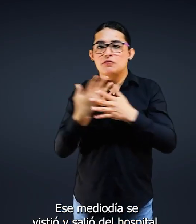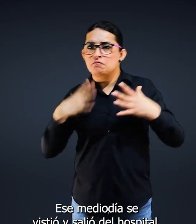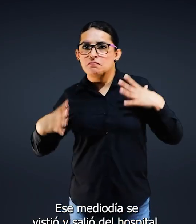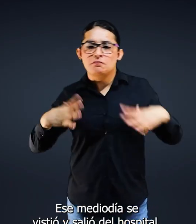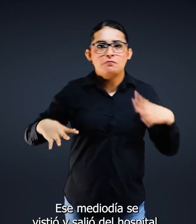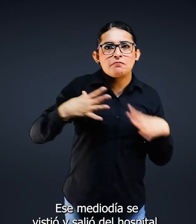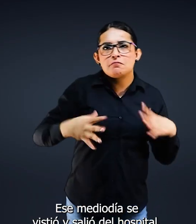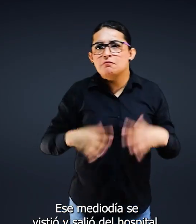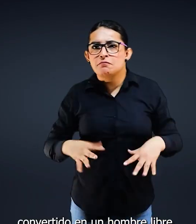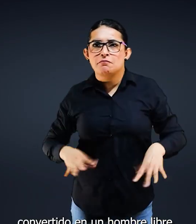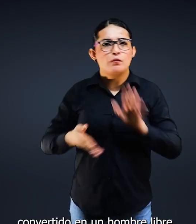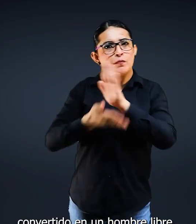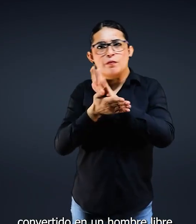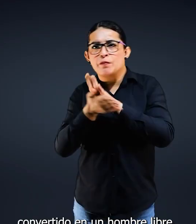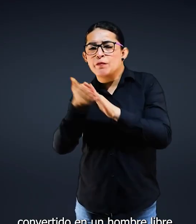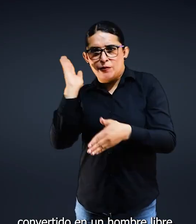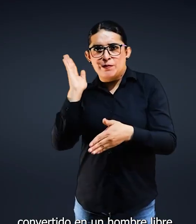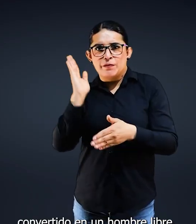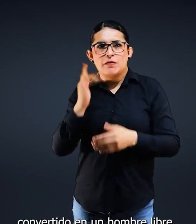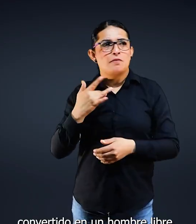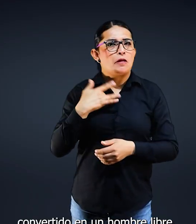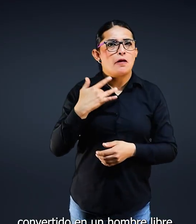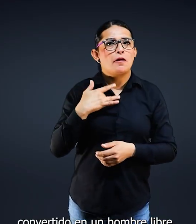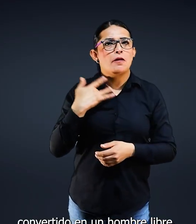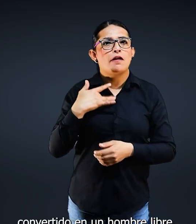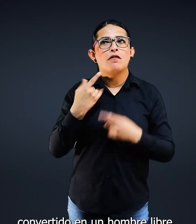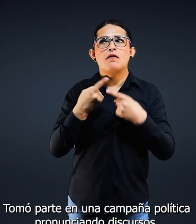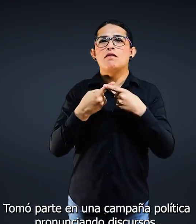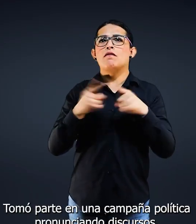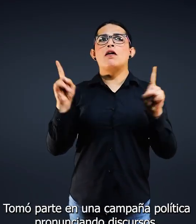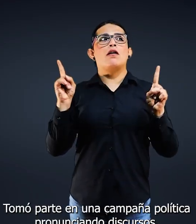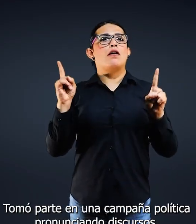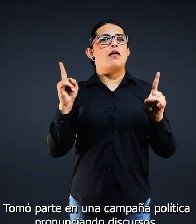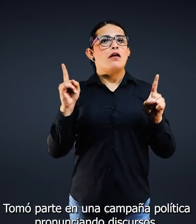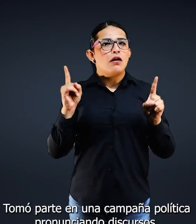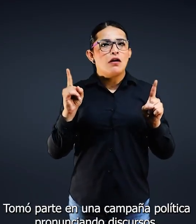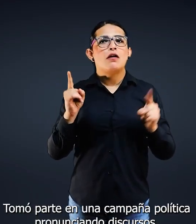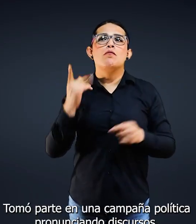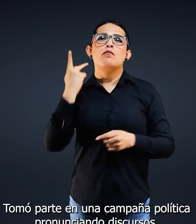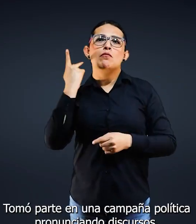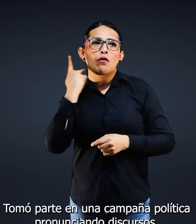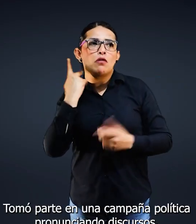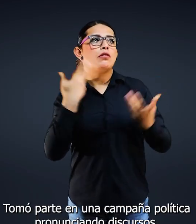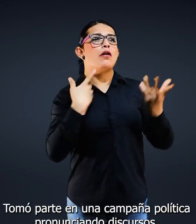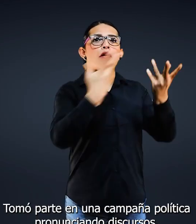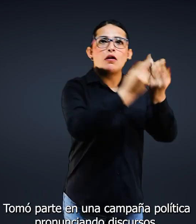del hospital, convertido en un hombre libre. Tomó parte en una campaña política,